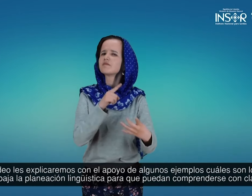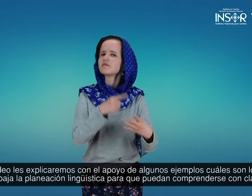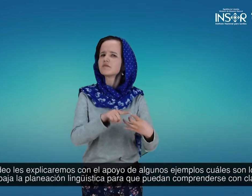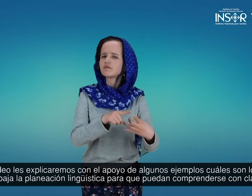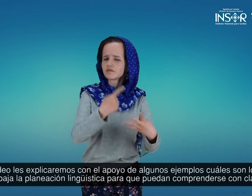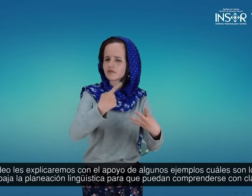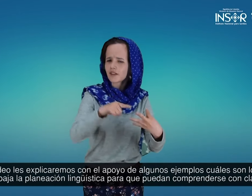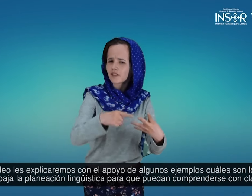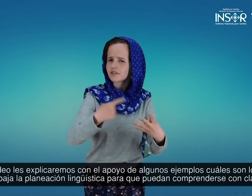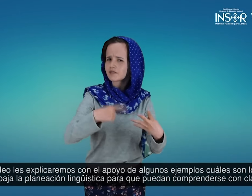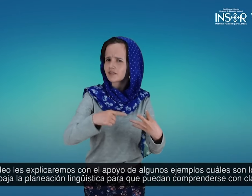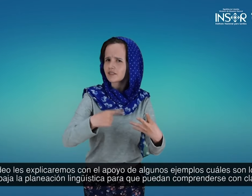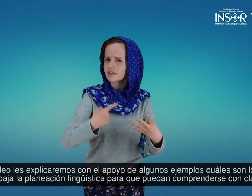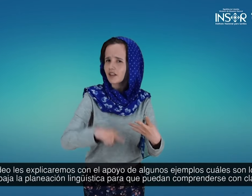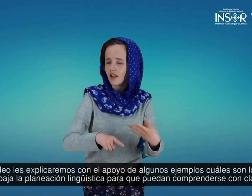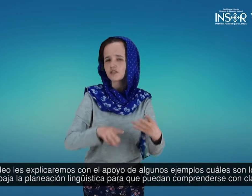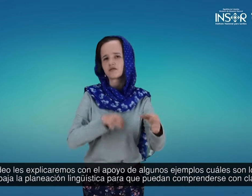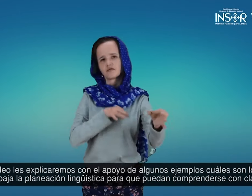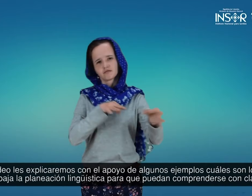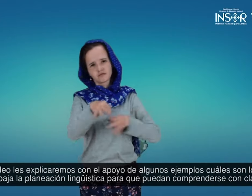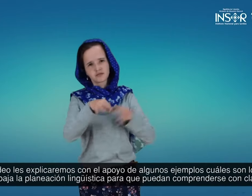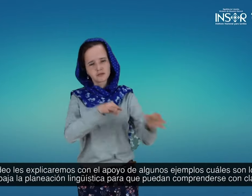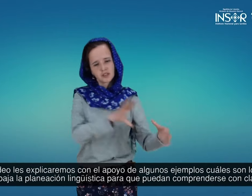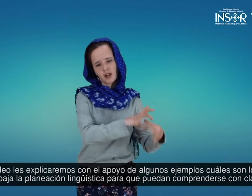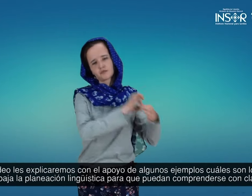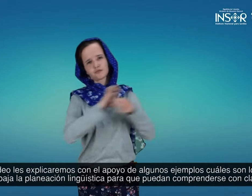lingüística, para que puedan comprenderse con claridad.